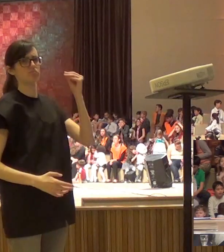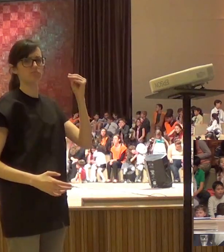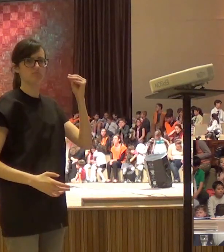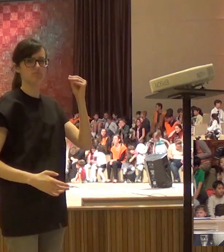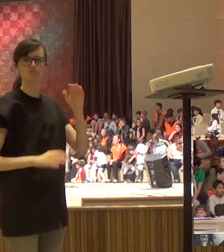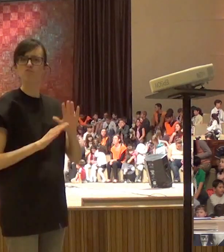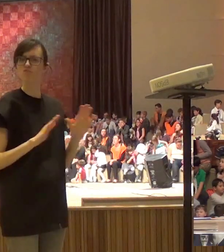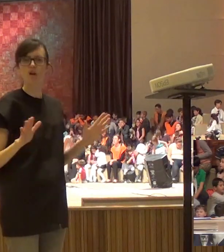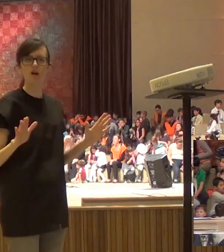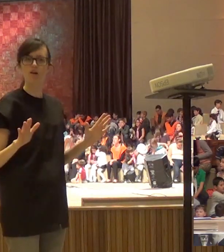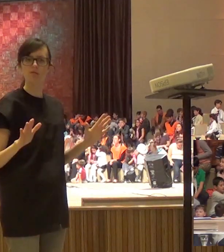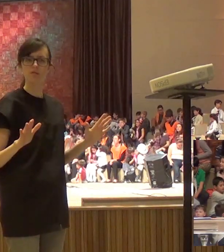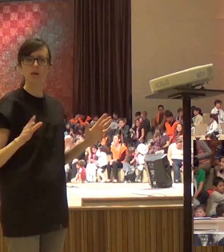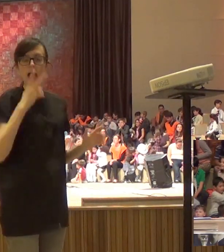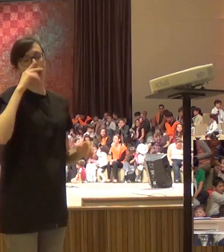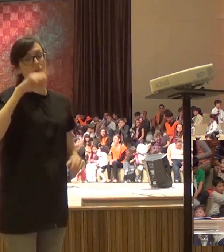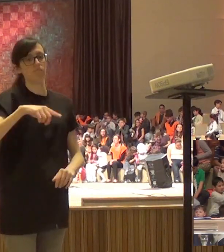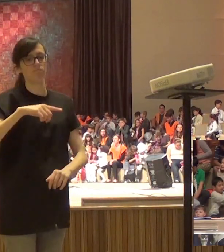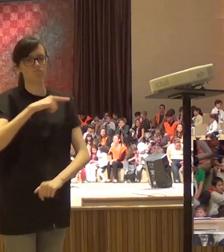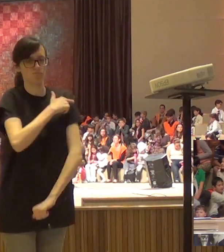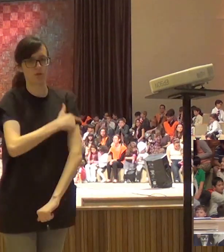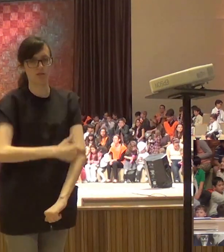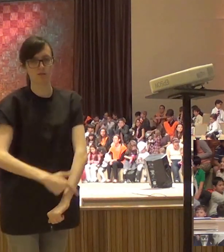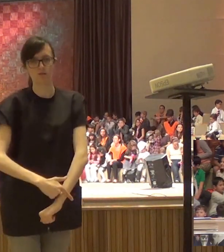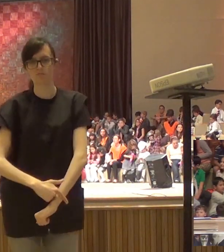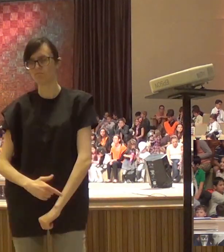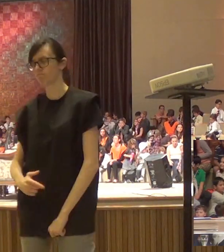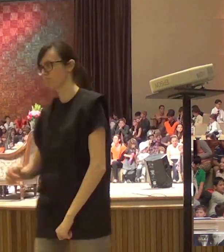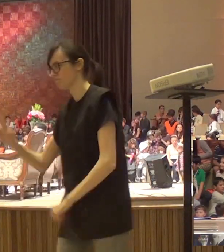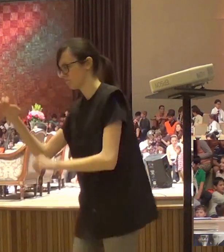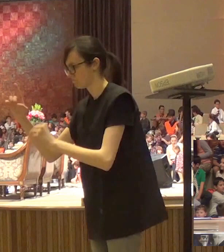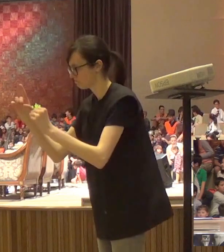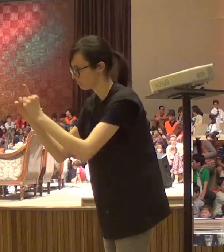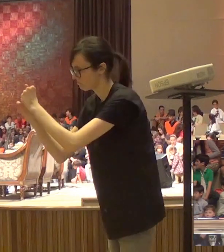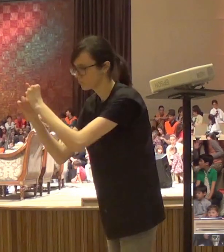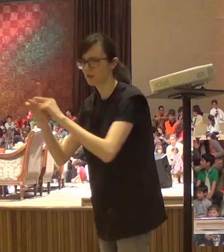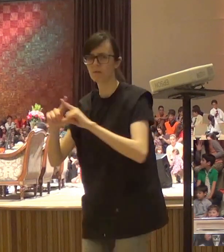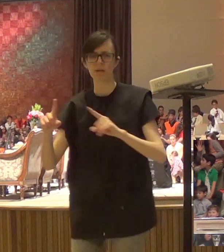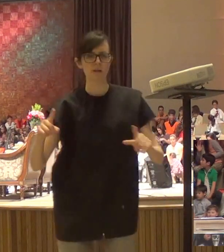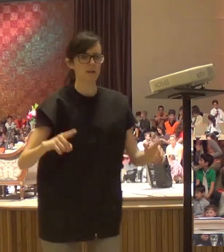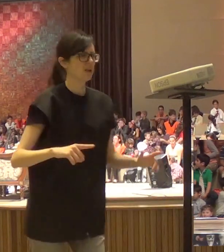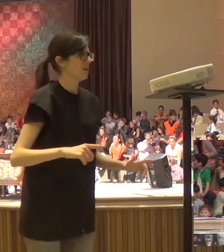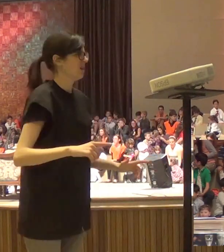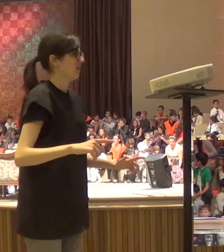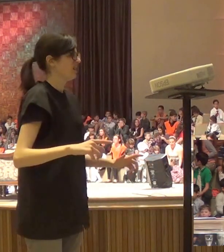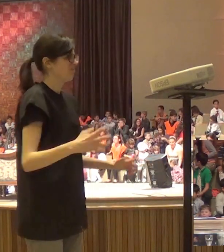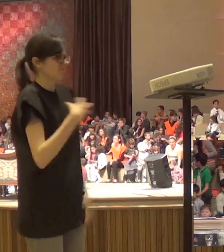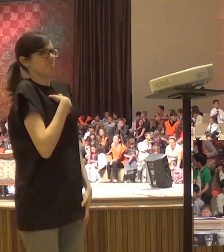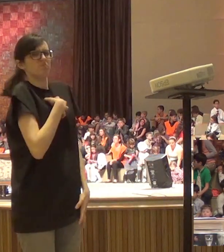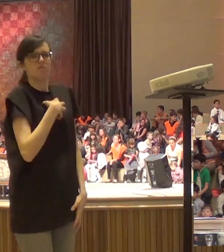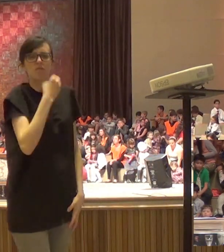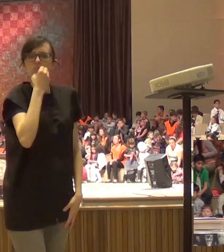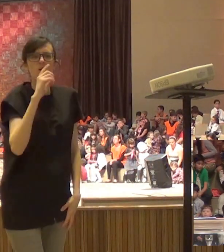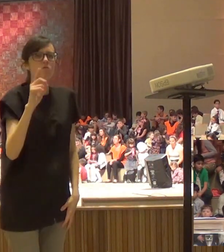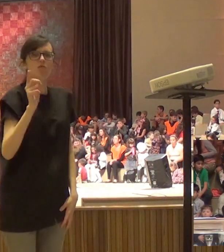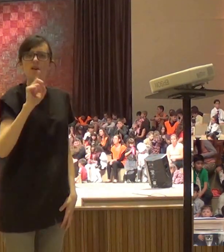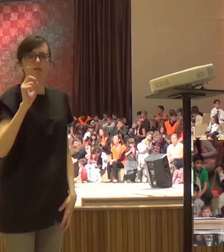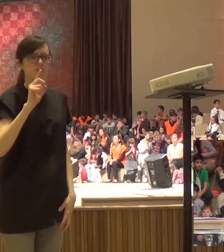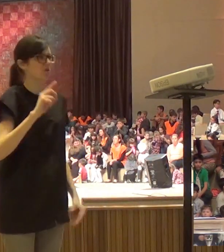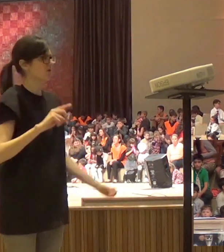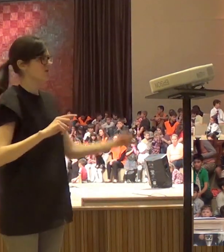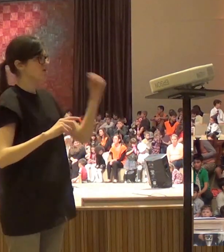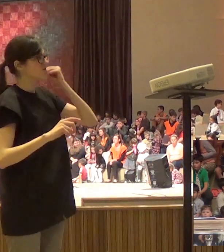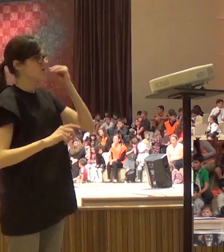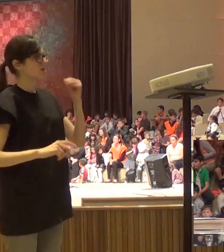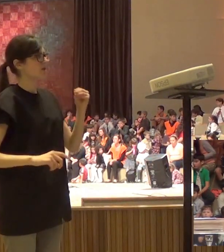com seu pai. Um beijo e respeito. Mas isso machuca o coração de Absalão de tal forma que ele sai dali